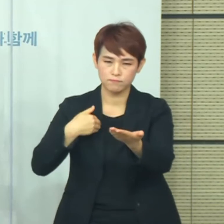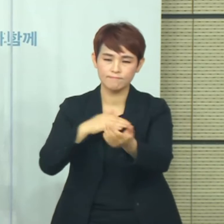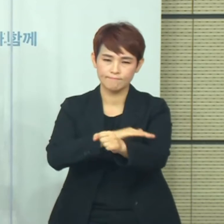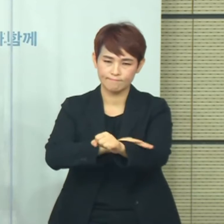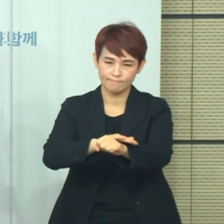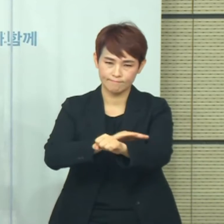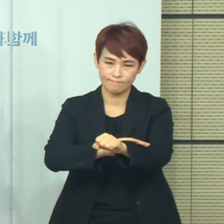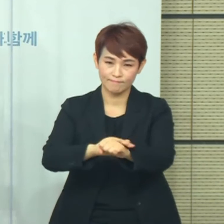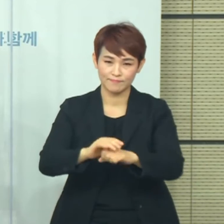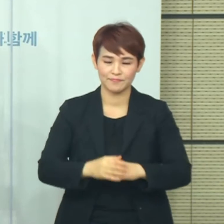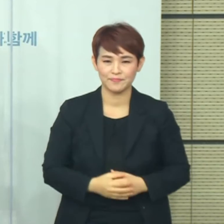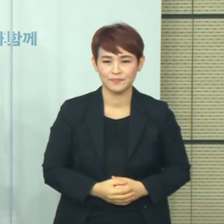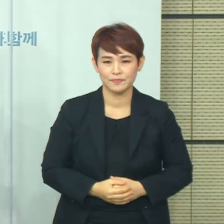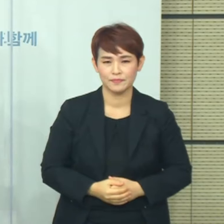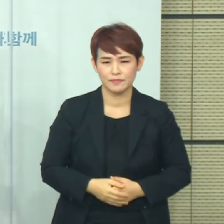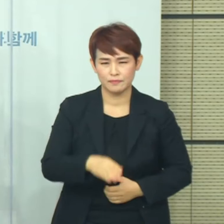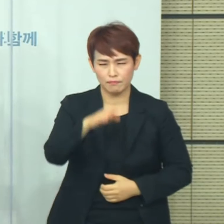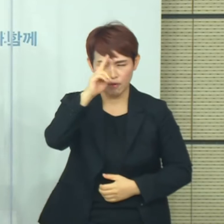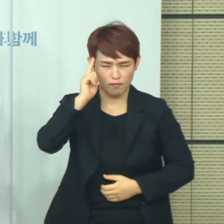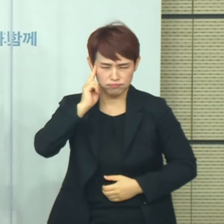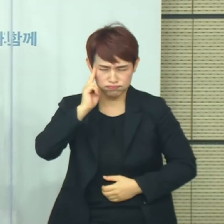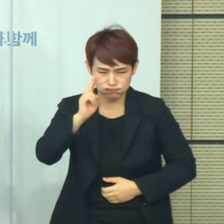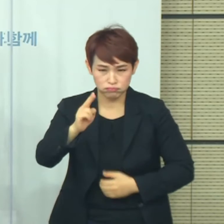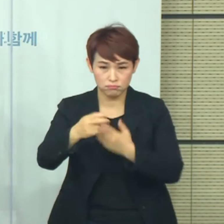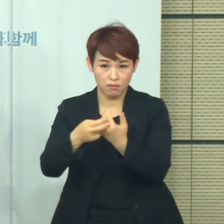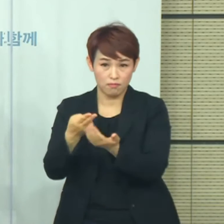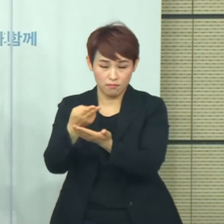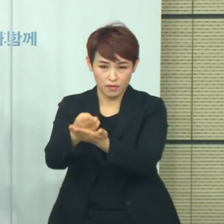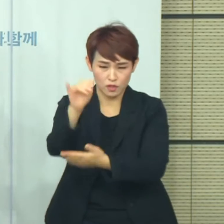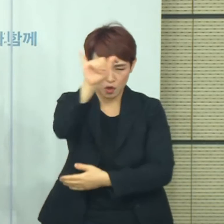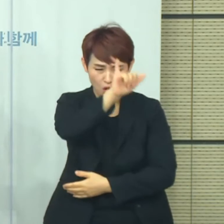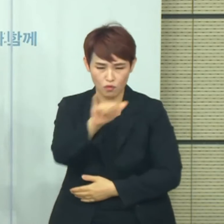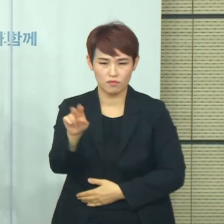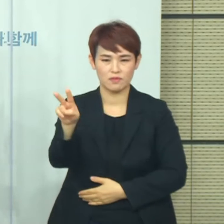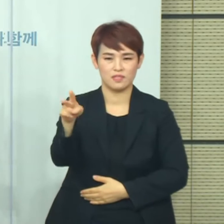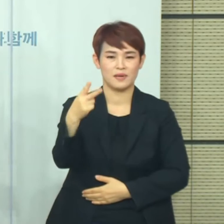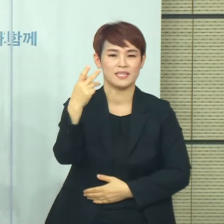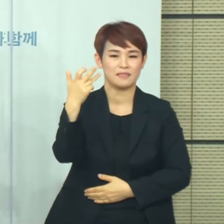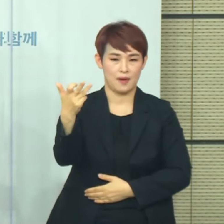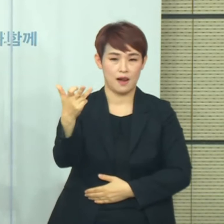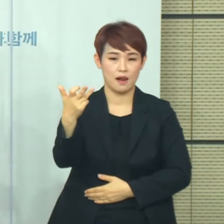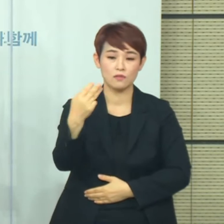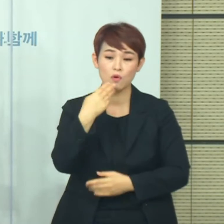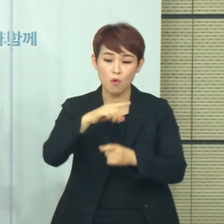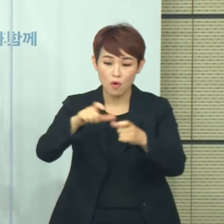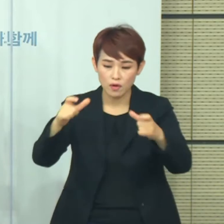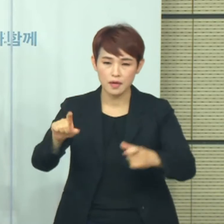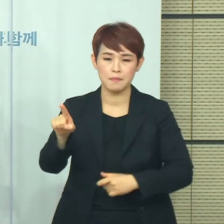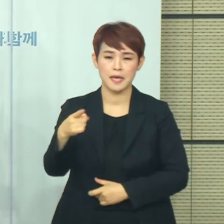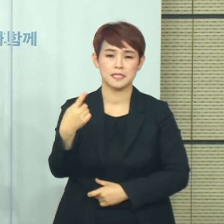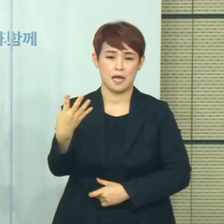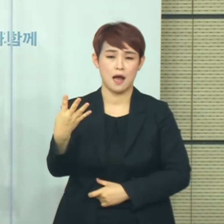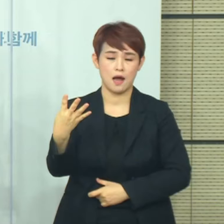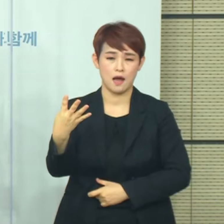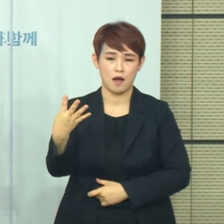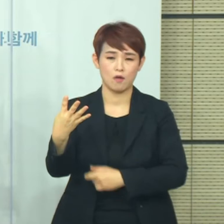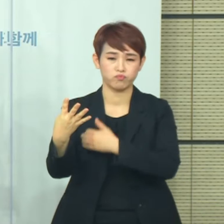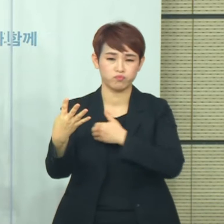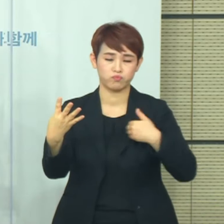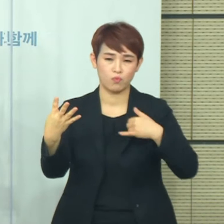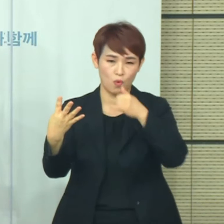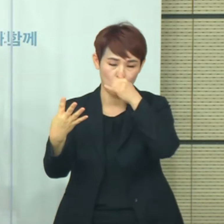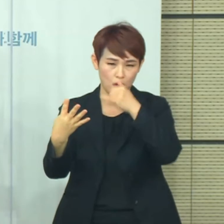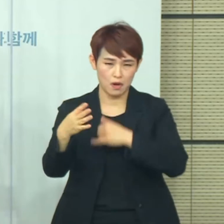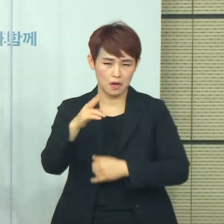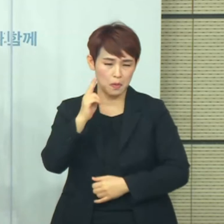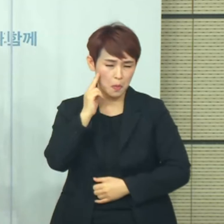운영 중입니다. 중환자 병상은 전국 218병상, 수도권 104병상이 사용 가능하고,